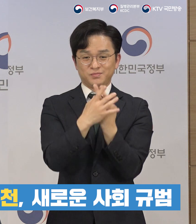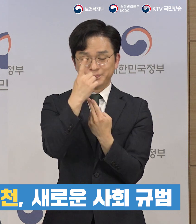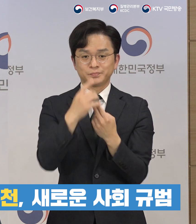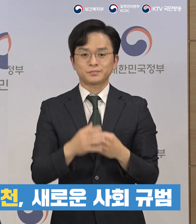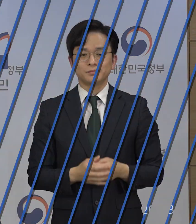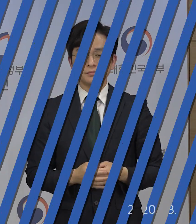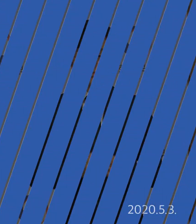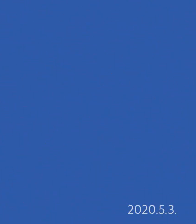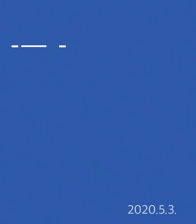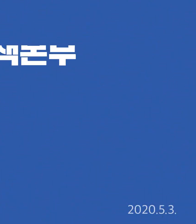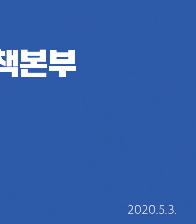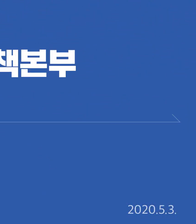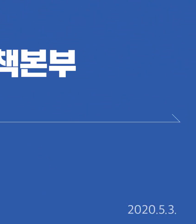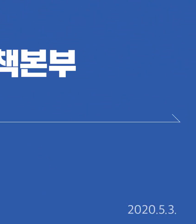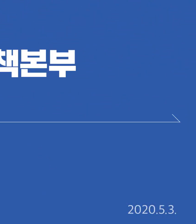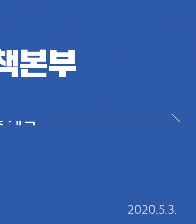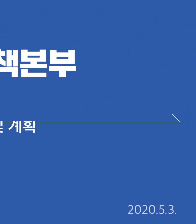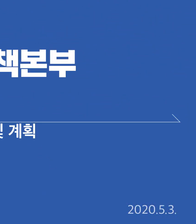것입니다